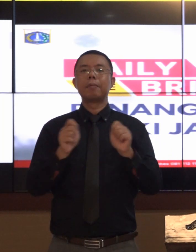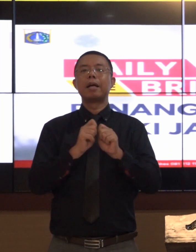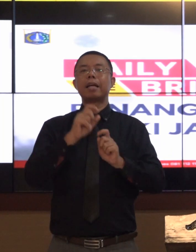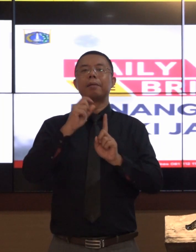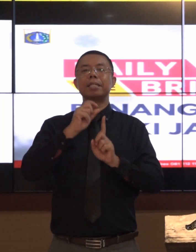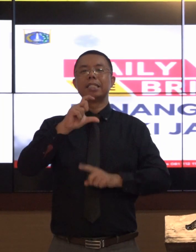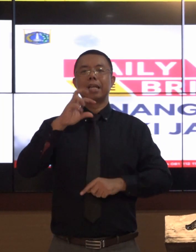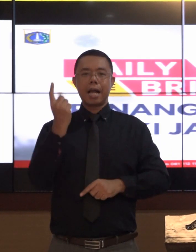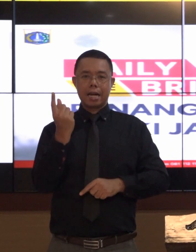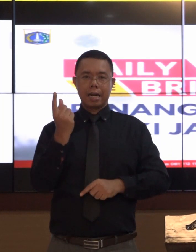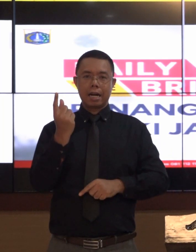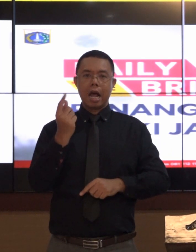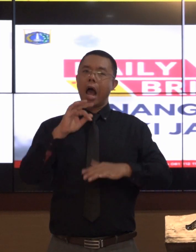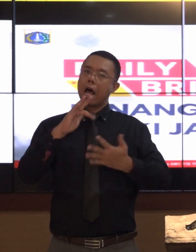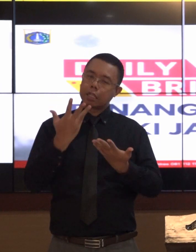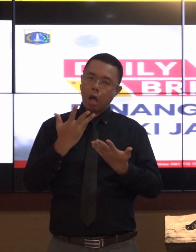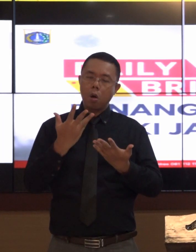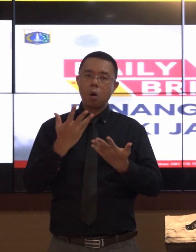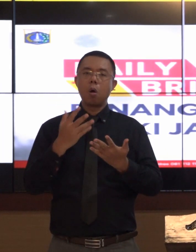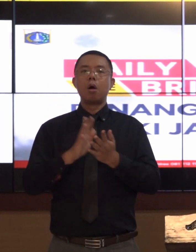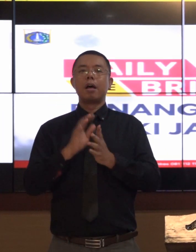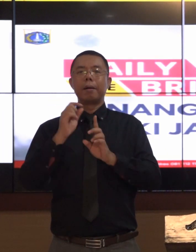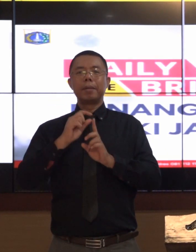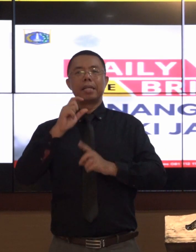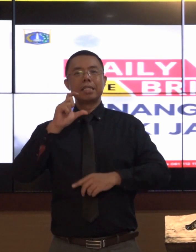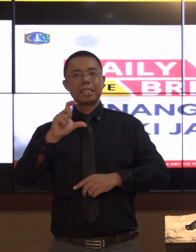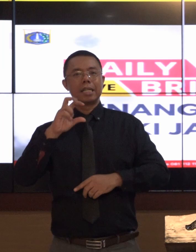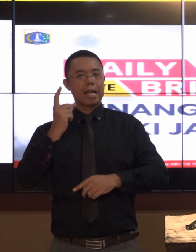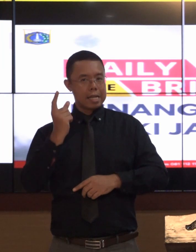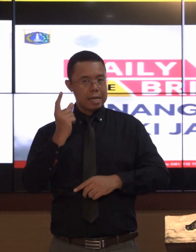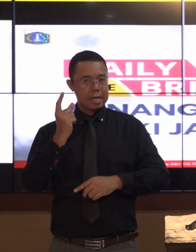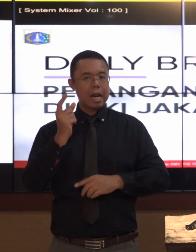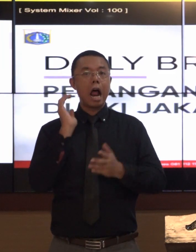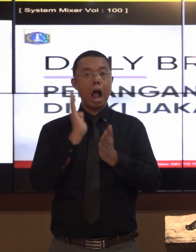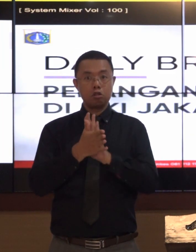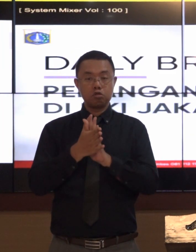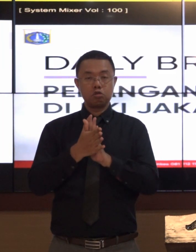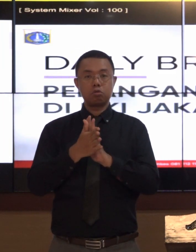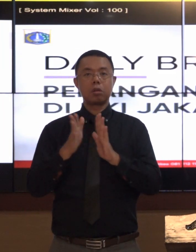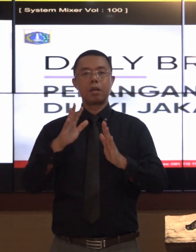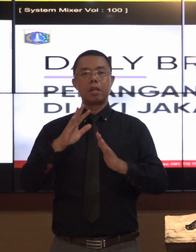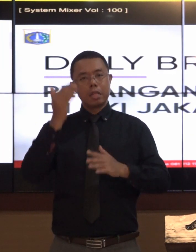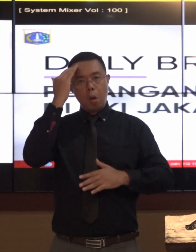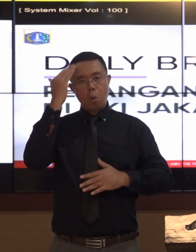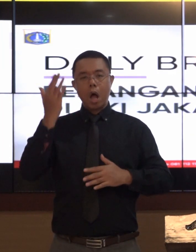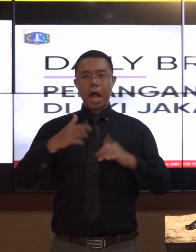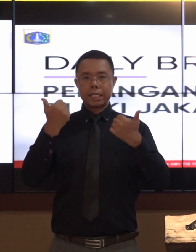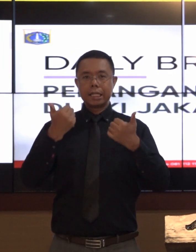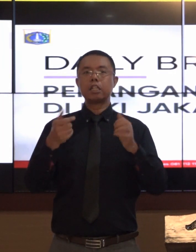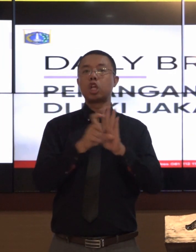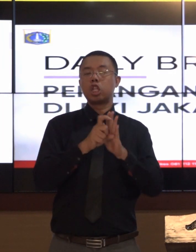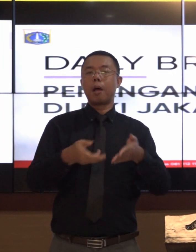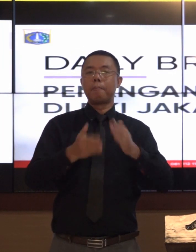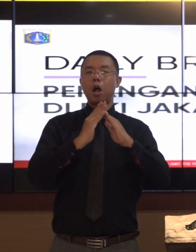arti PCR atau real-time polymerase chain reaction diantaranya adalah dengan membangun